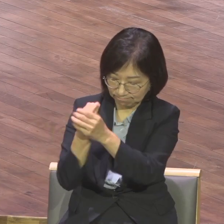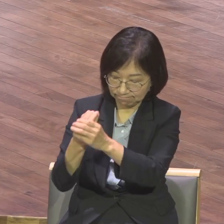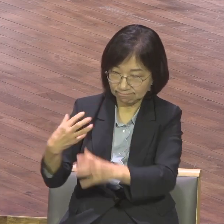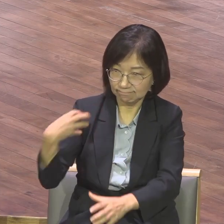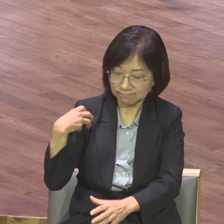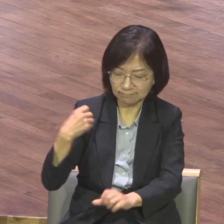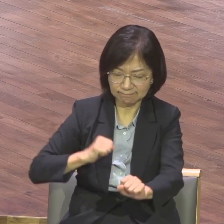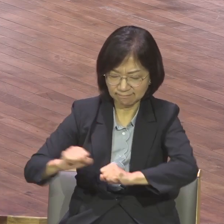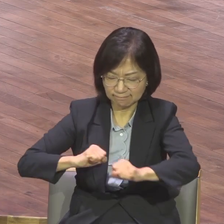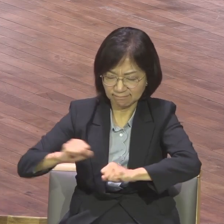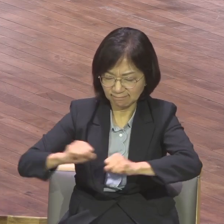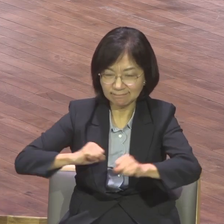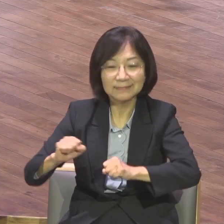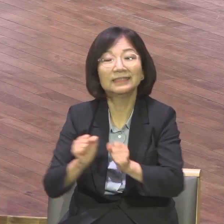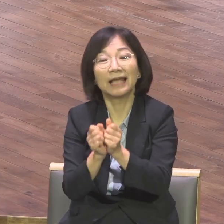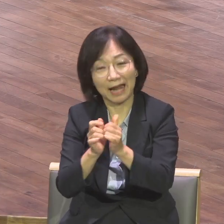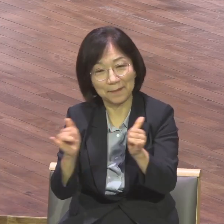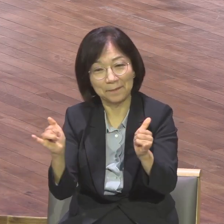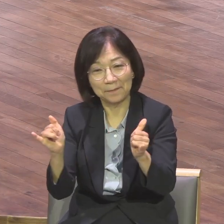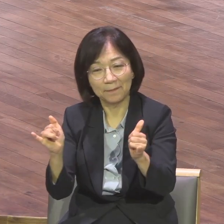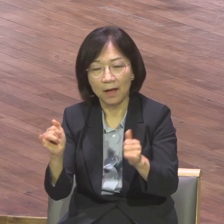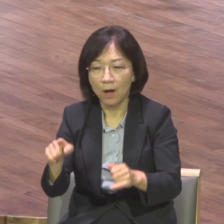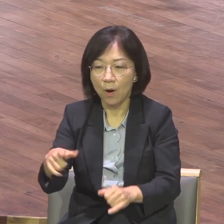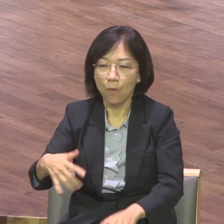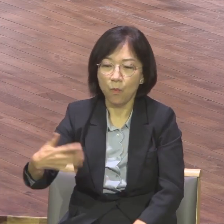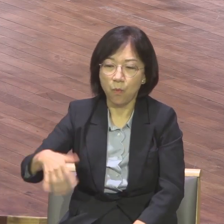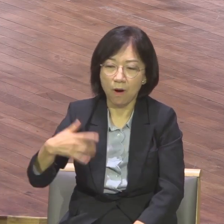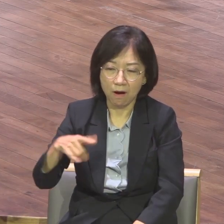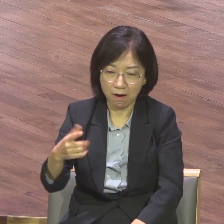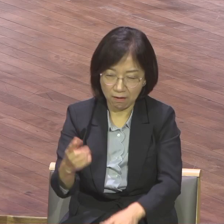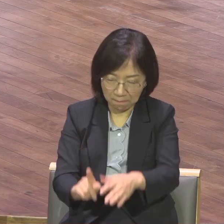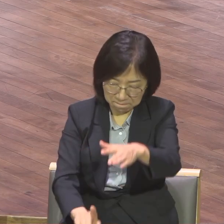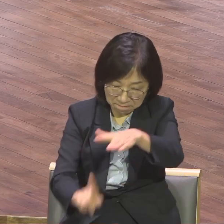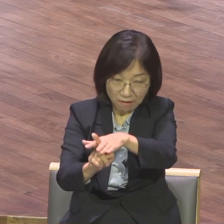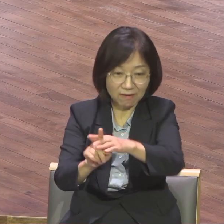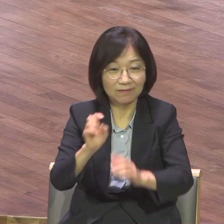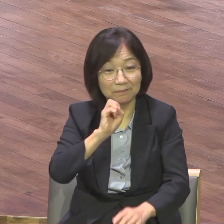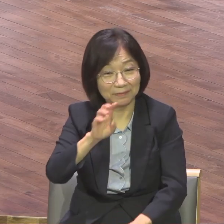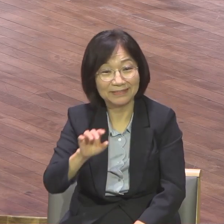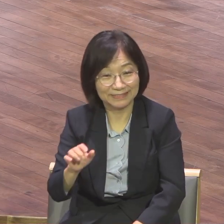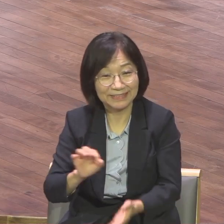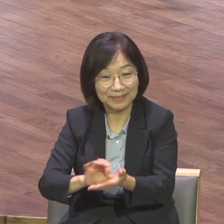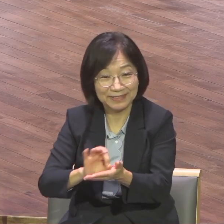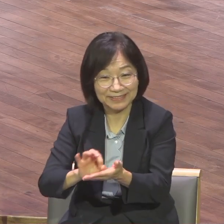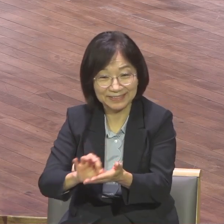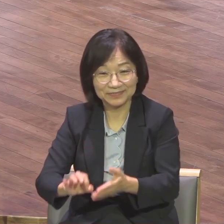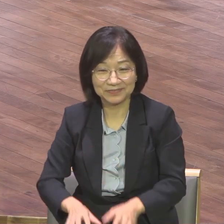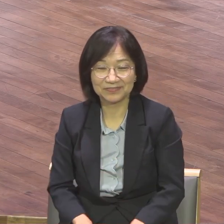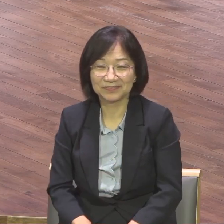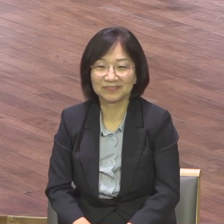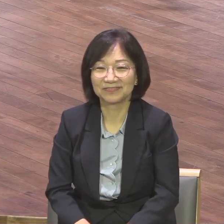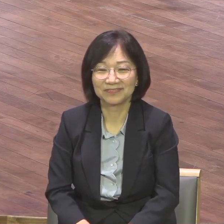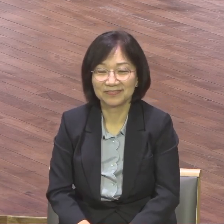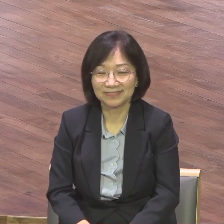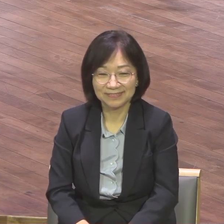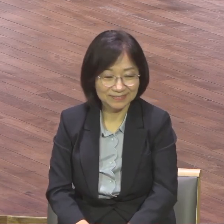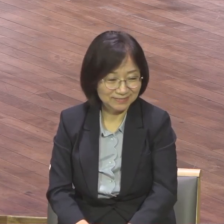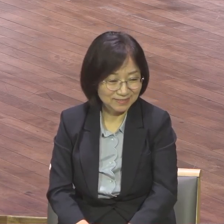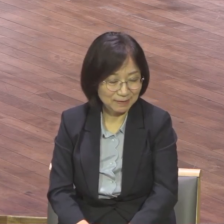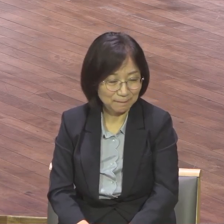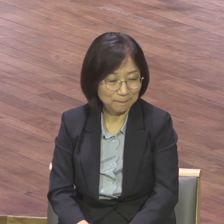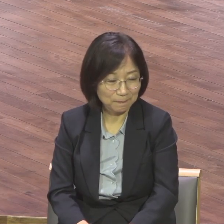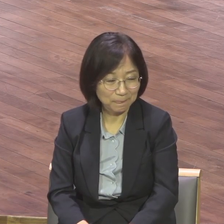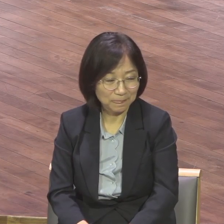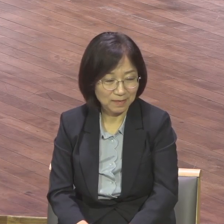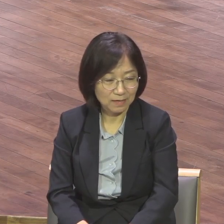의미죠. 뭘 직분 맡으면 뭘 일을 맡아 끝내준다, 그냥 깨끗하게 끝내준다, 이런